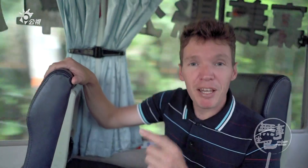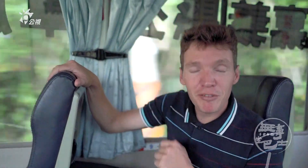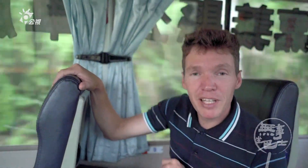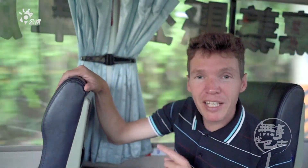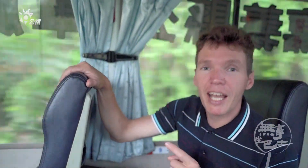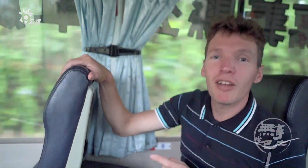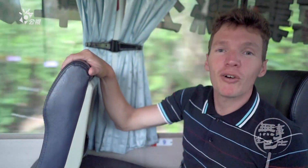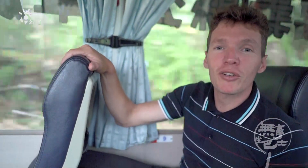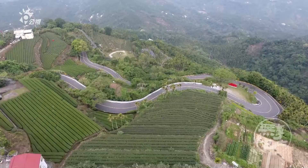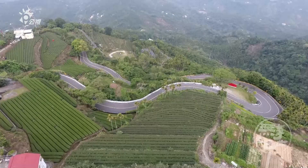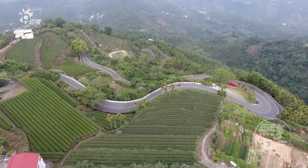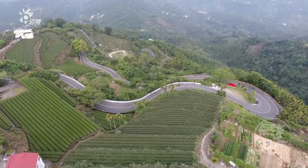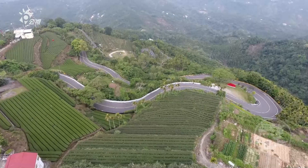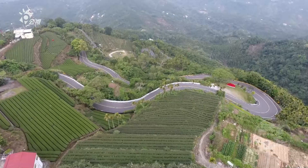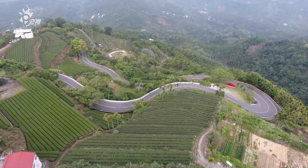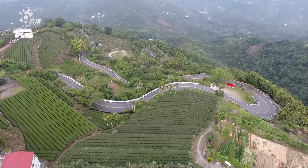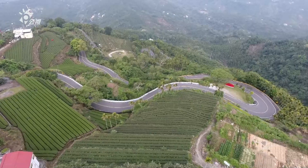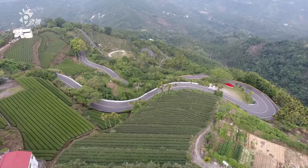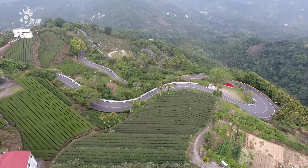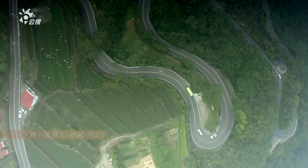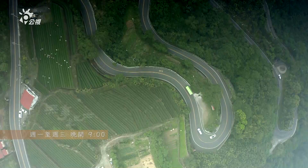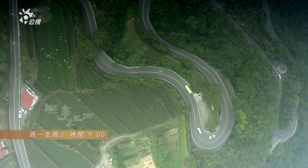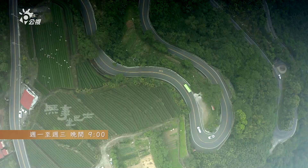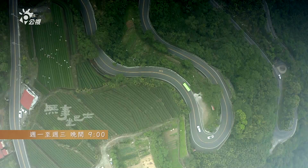巴士咧徛的路叫做挂杯八达拉关。